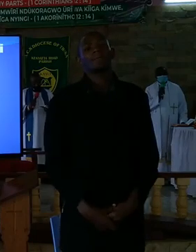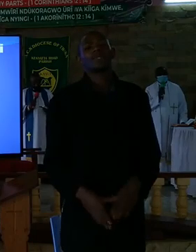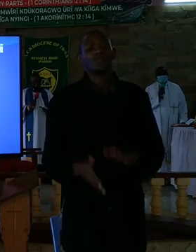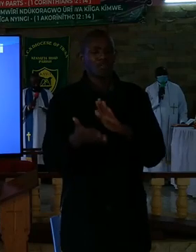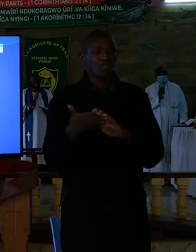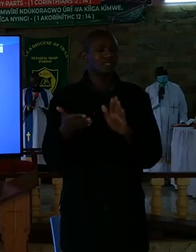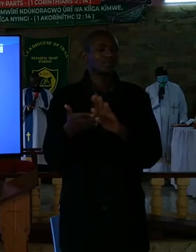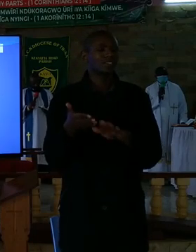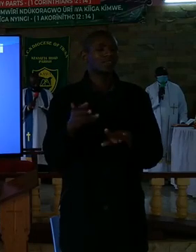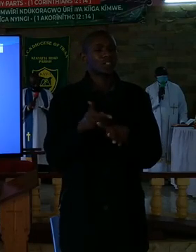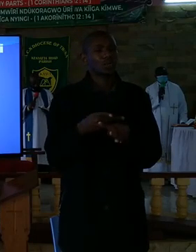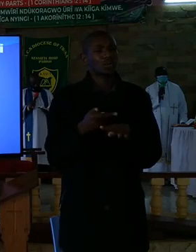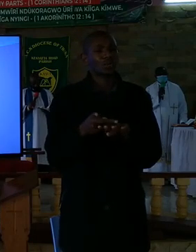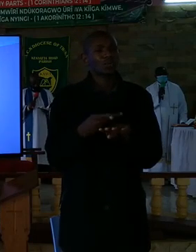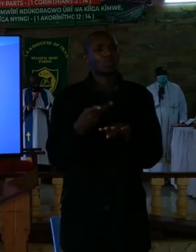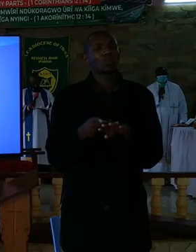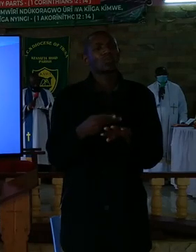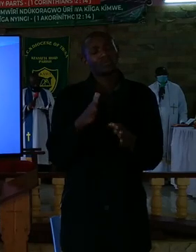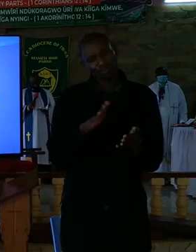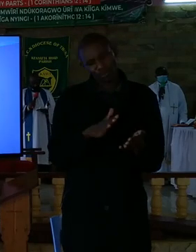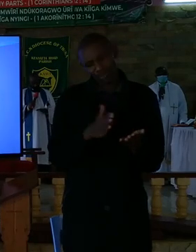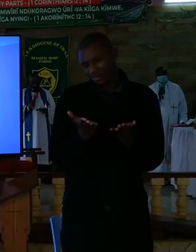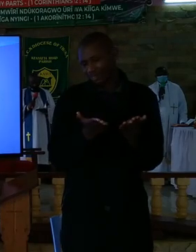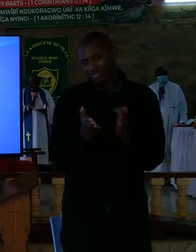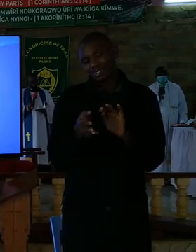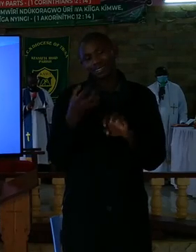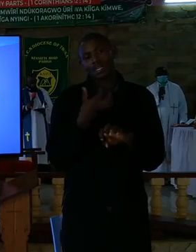nĩ ũndũ wa kwerũhio thĩinĩ wa roho